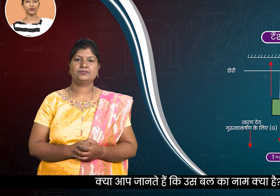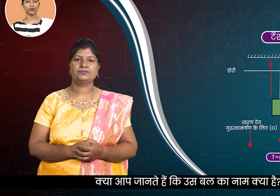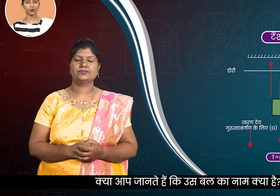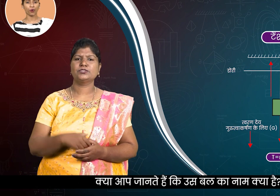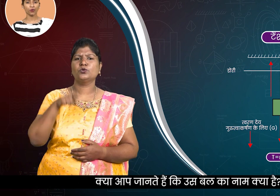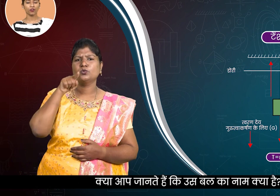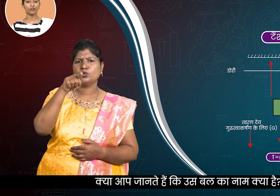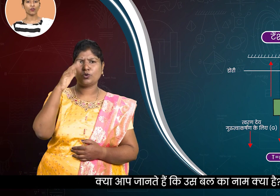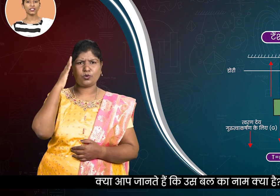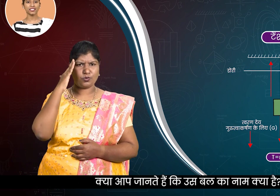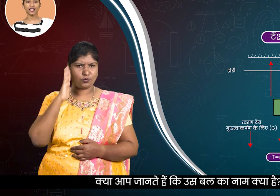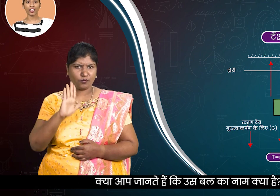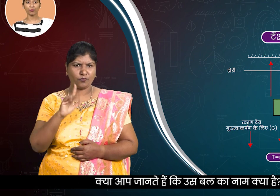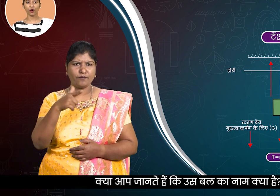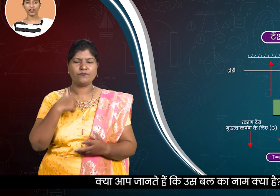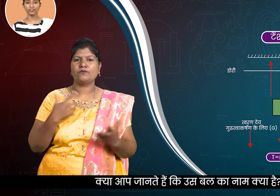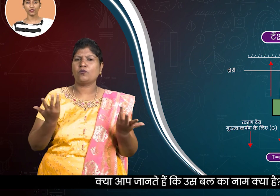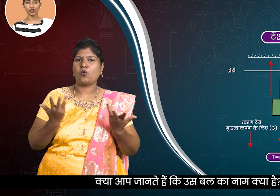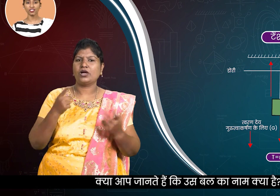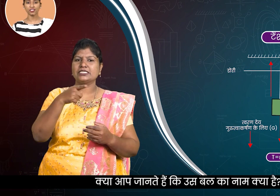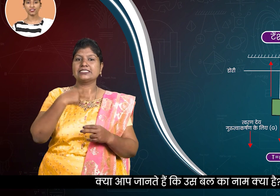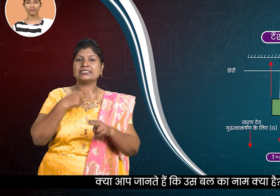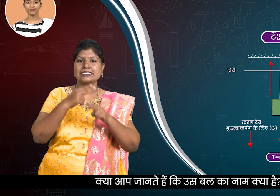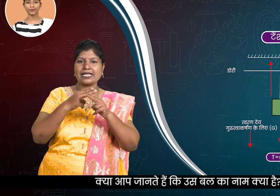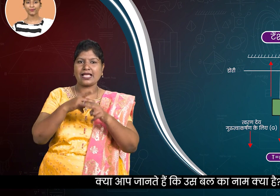क्या आप जानते हैं कि उस बल का नाम क्या है?